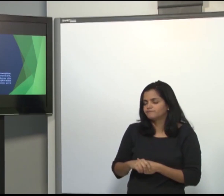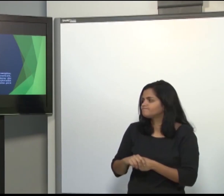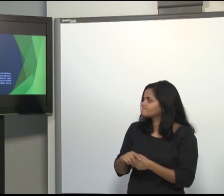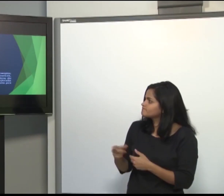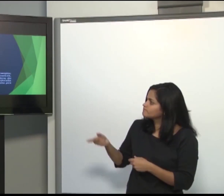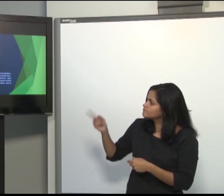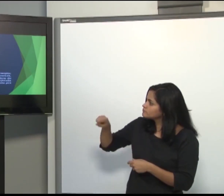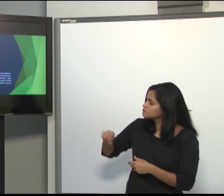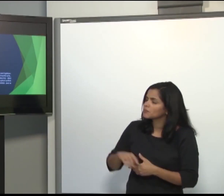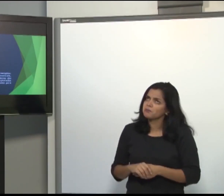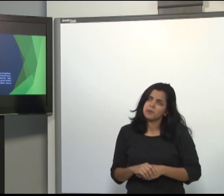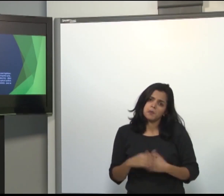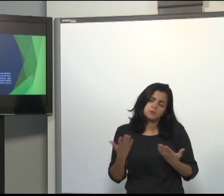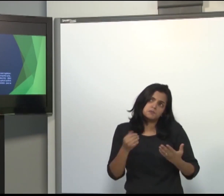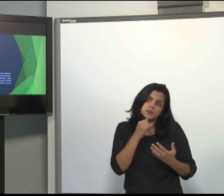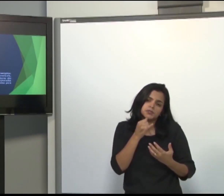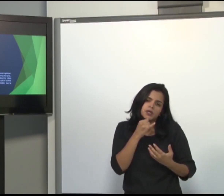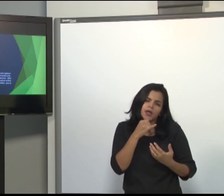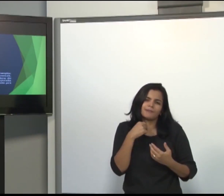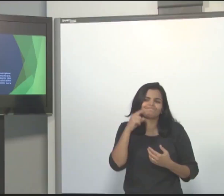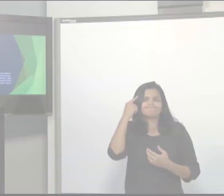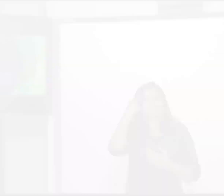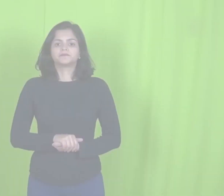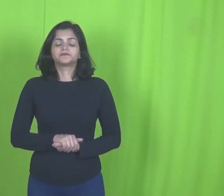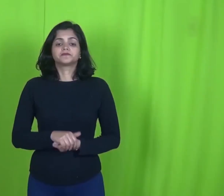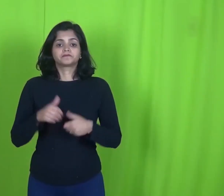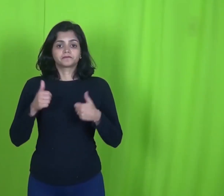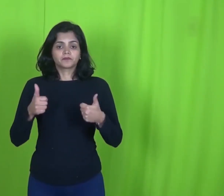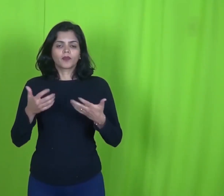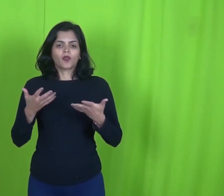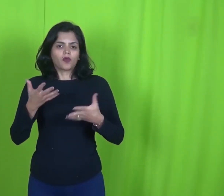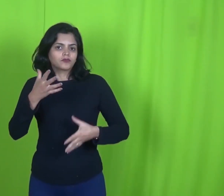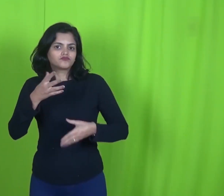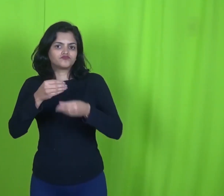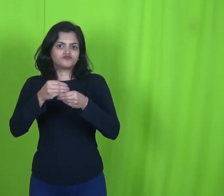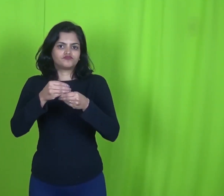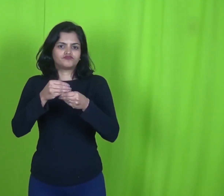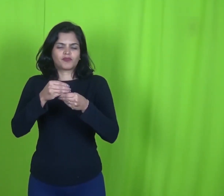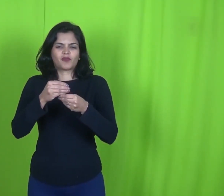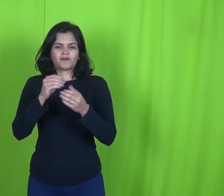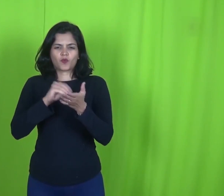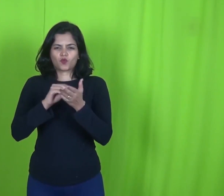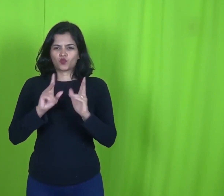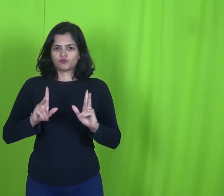trabalhadas, o que mostrar para esses alunos, as avaliações.